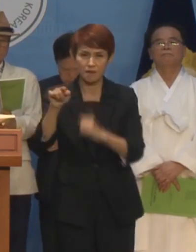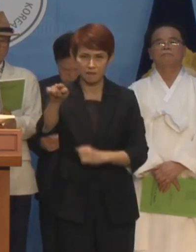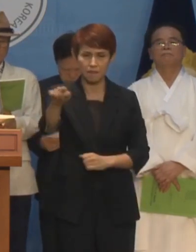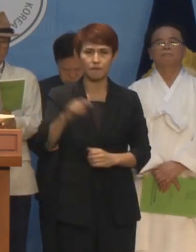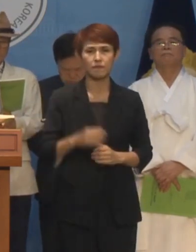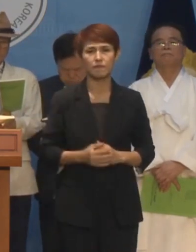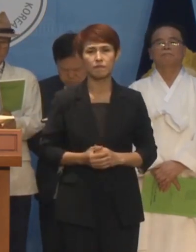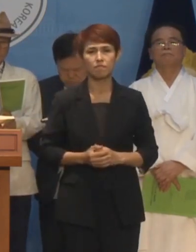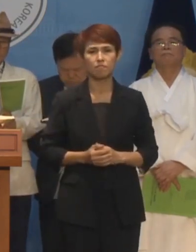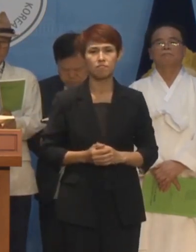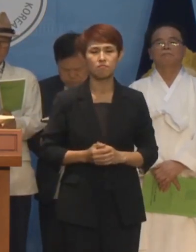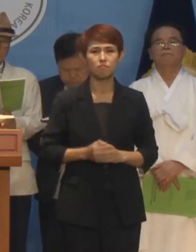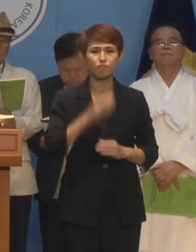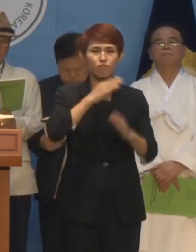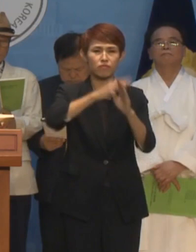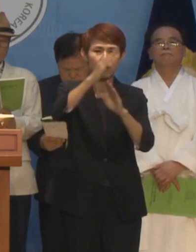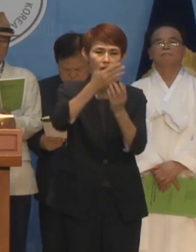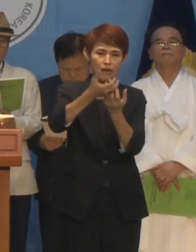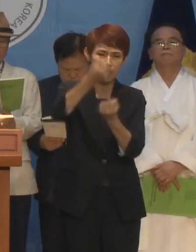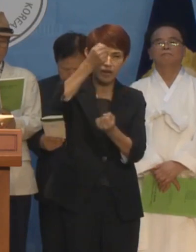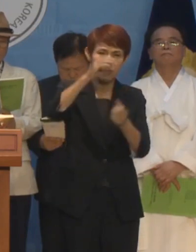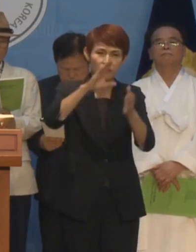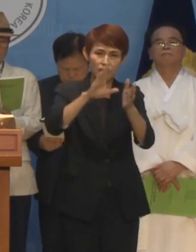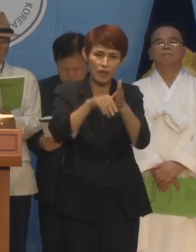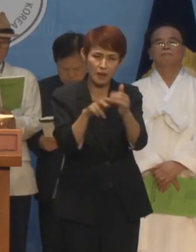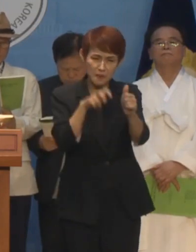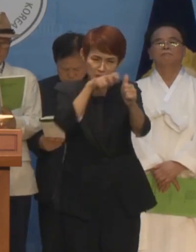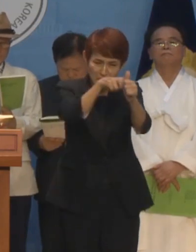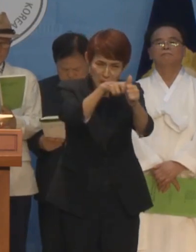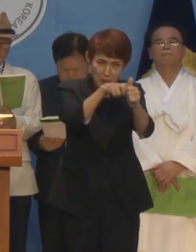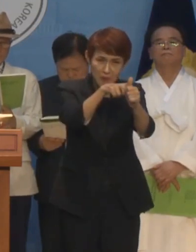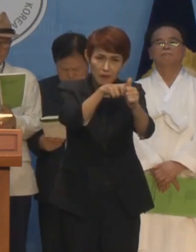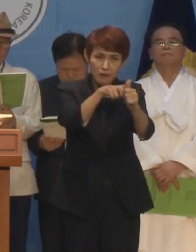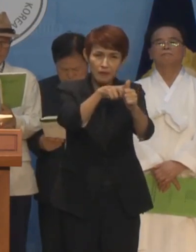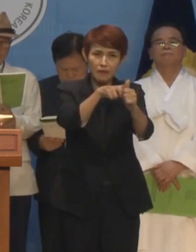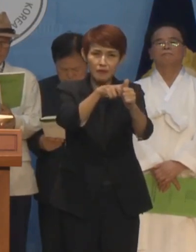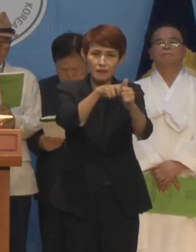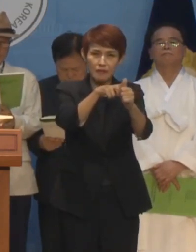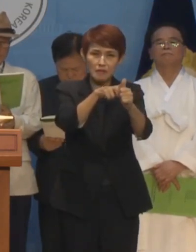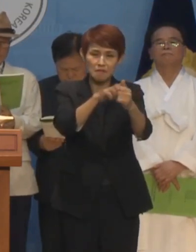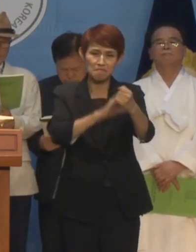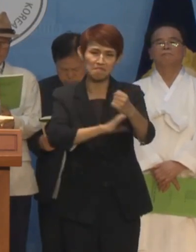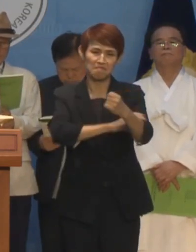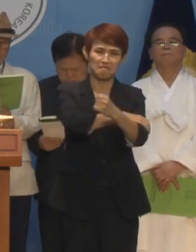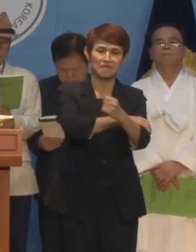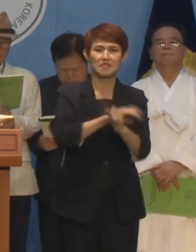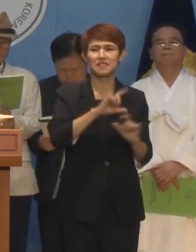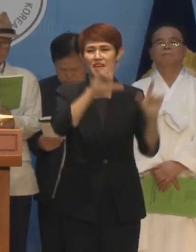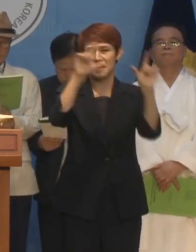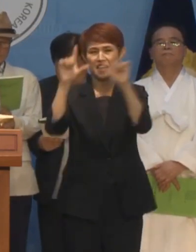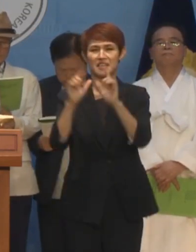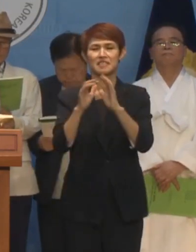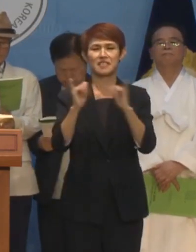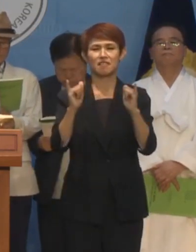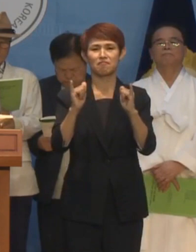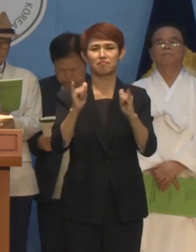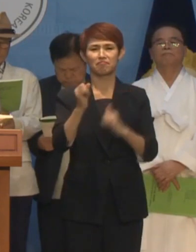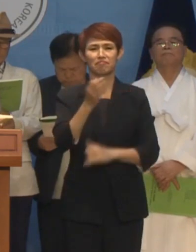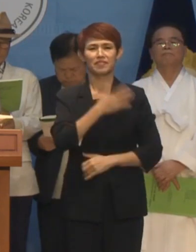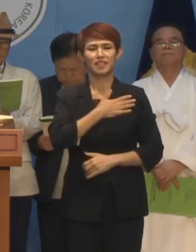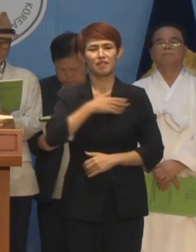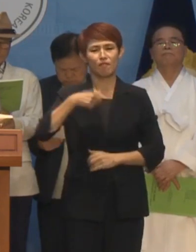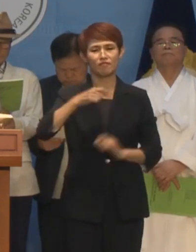구조에 기생하여 외세의 힘에 붙어서 권세를 유지하고 부귀영화를